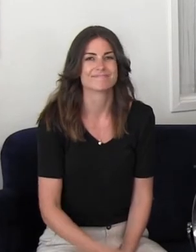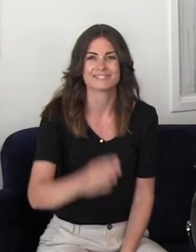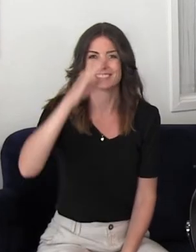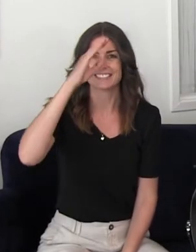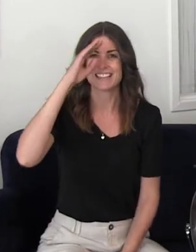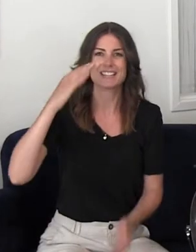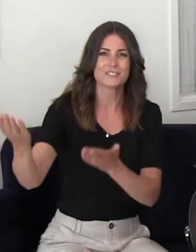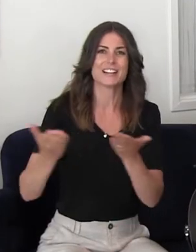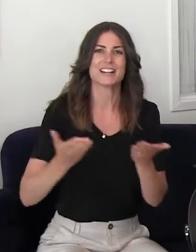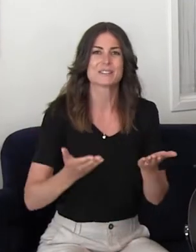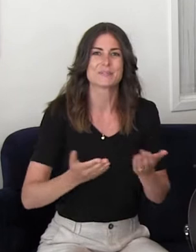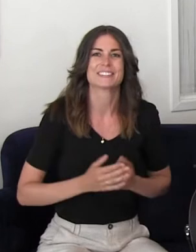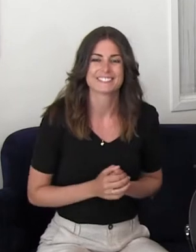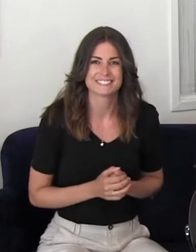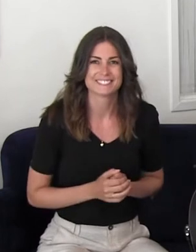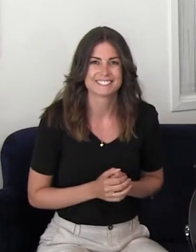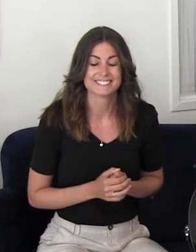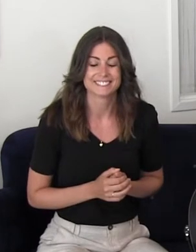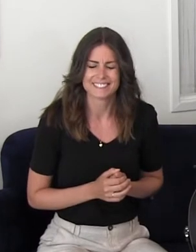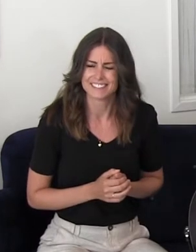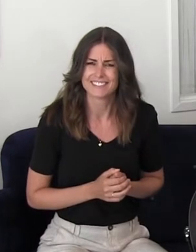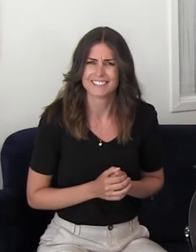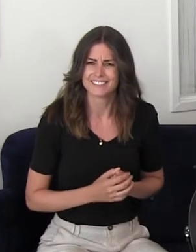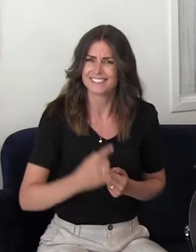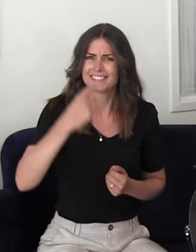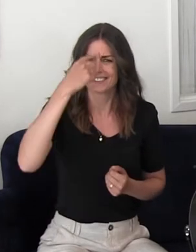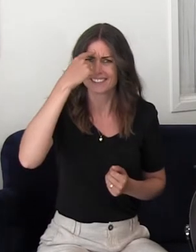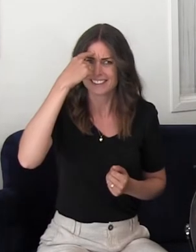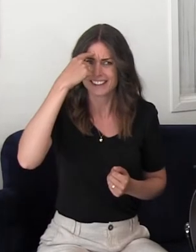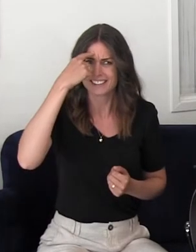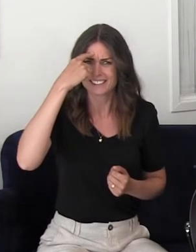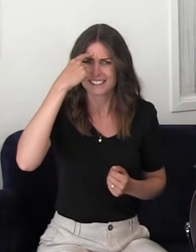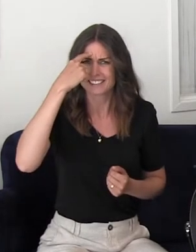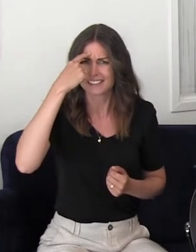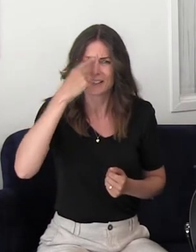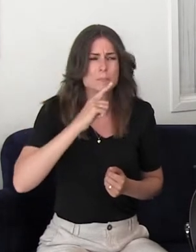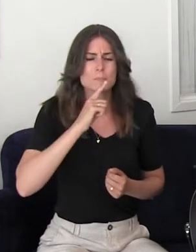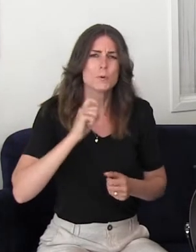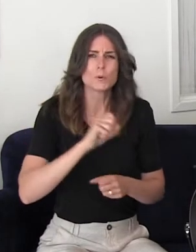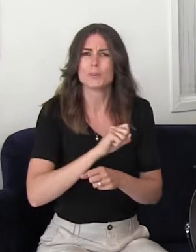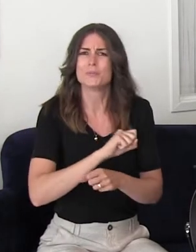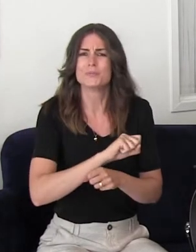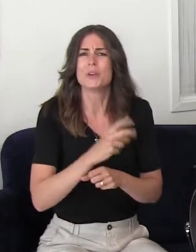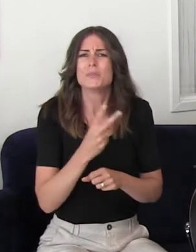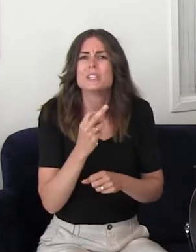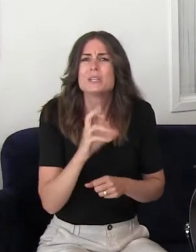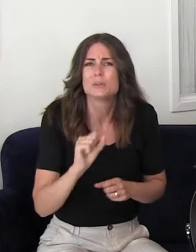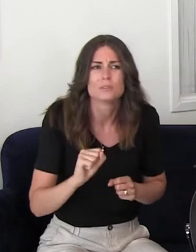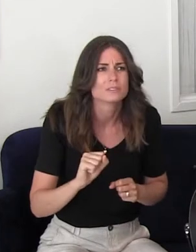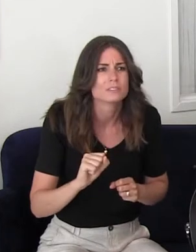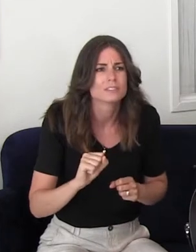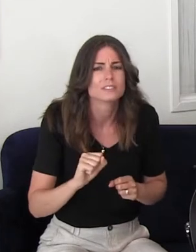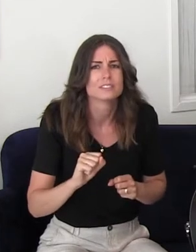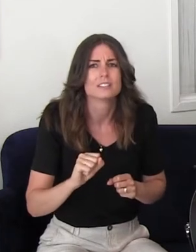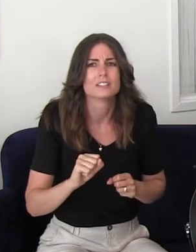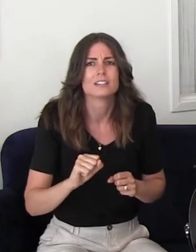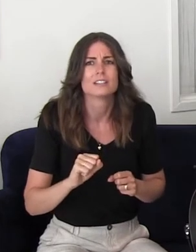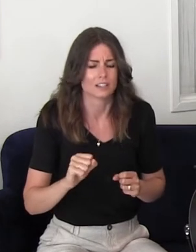Hej och välkomna! Tänk vad ett litet virus kan ställa till det. Hur snabbt våran